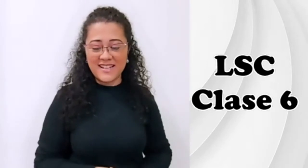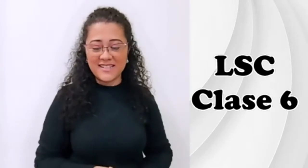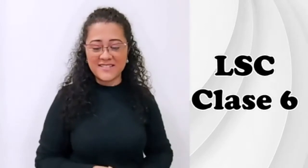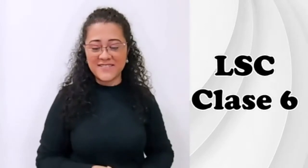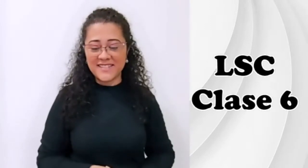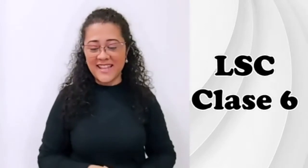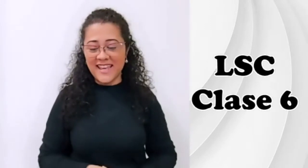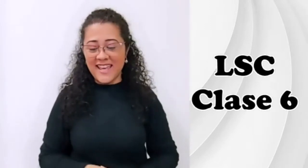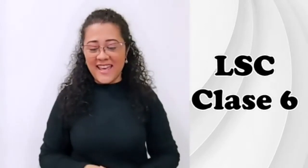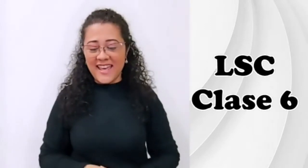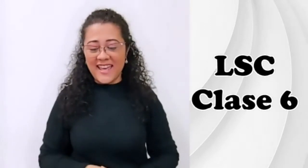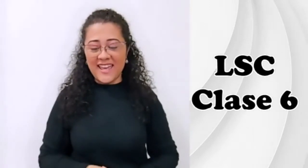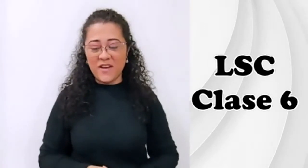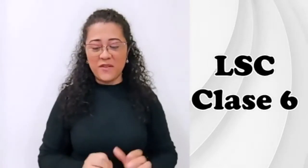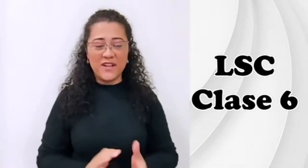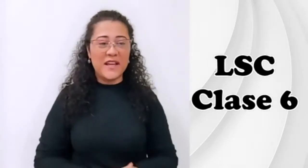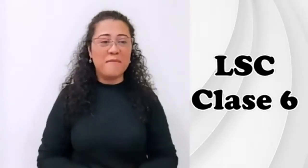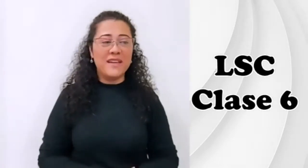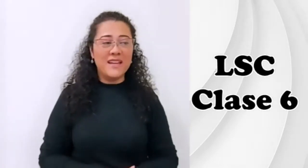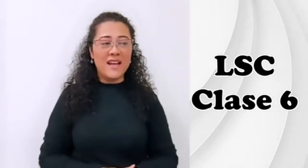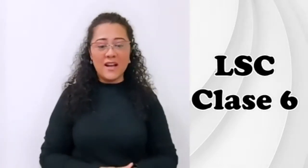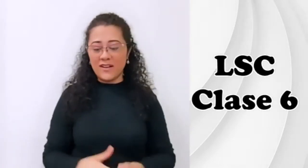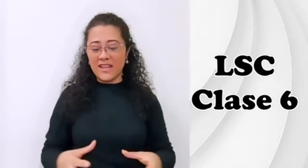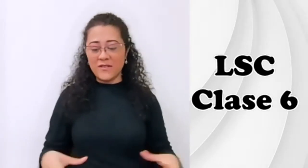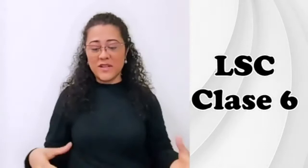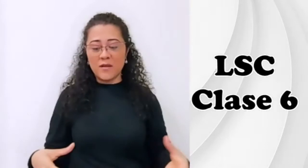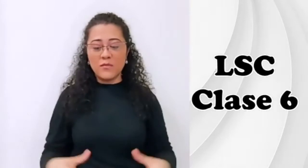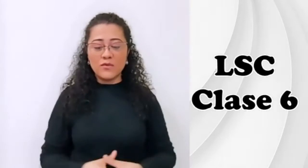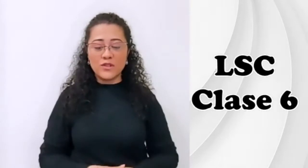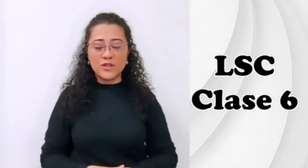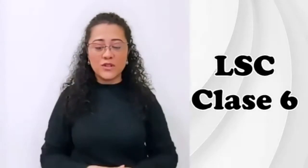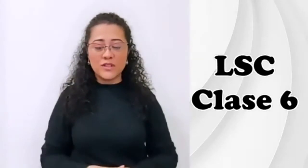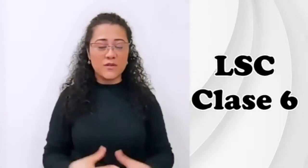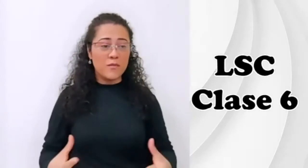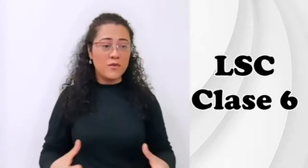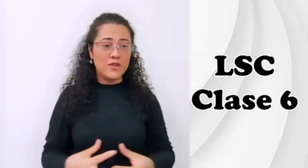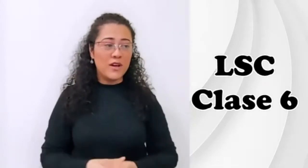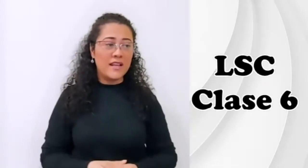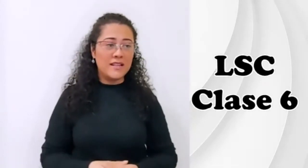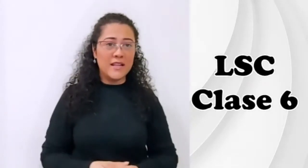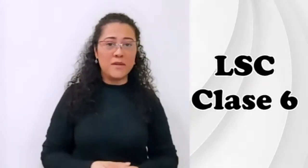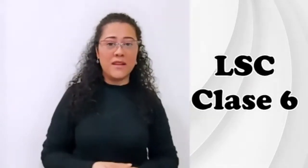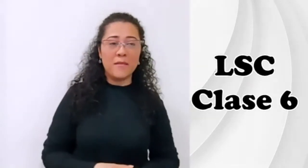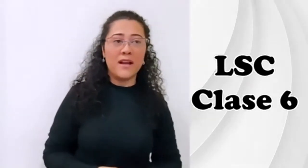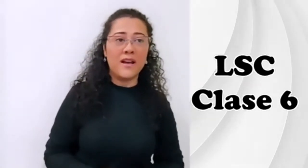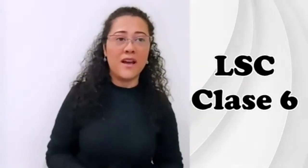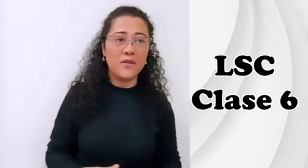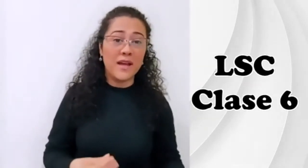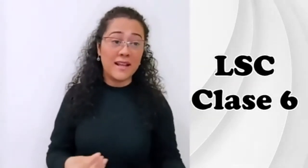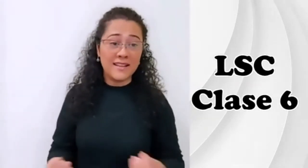eso. Bueno, también algo que se usa mucho el intérprete para ayudar a entender